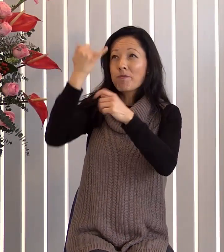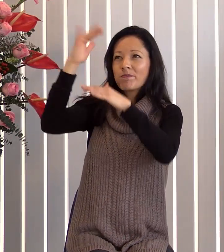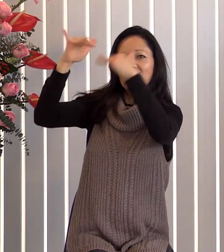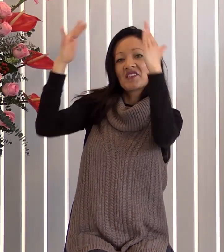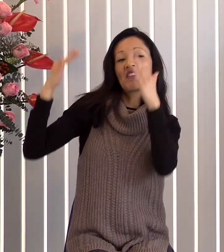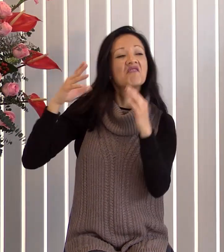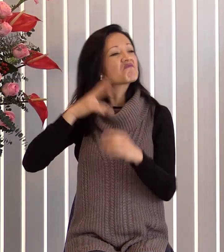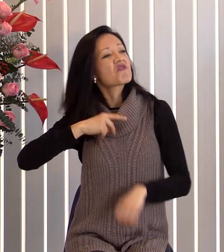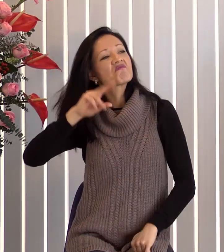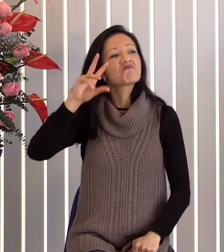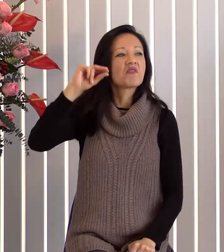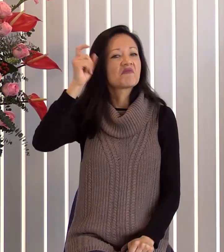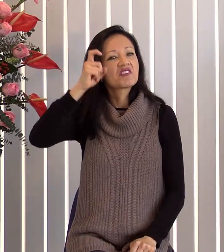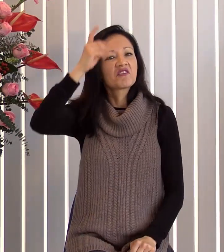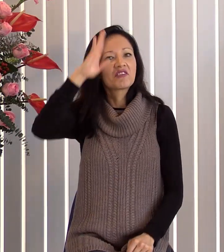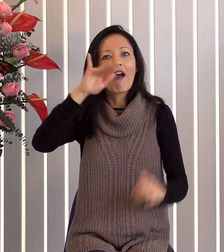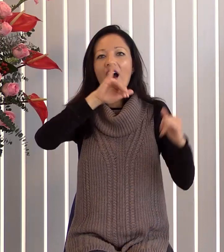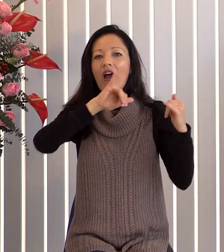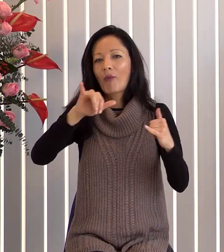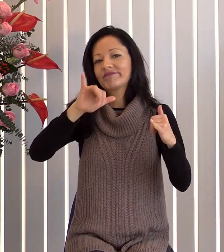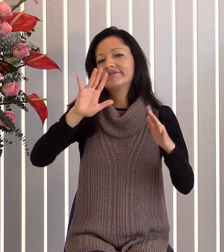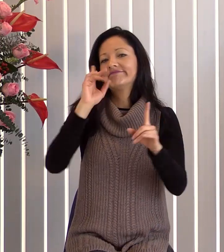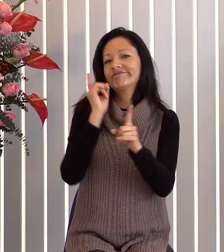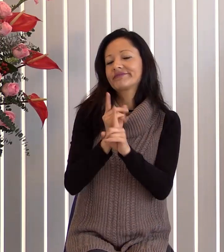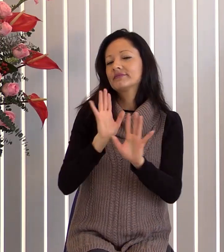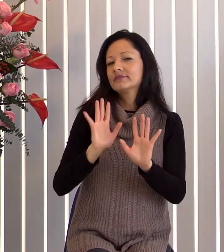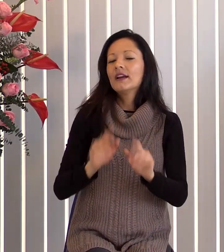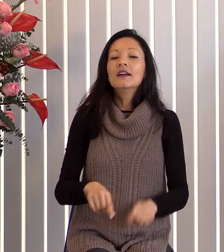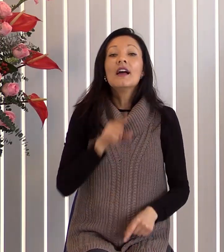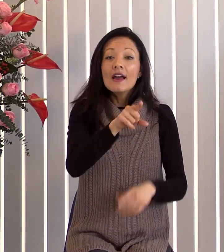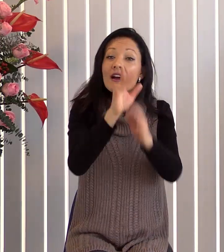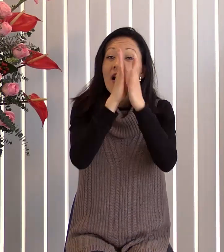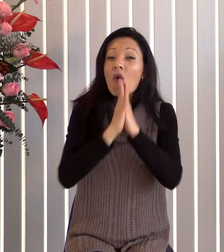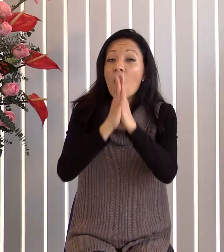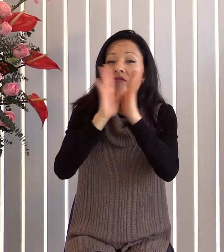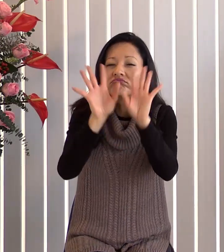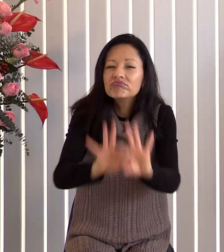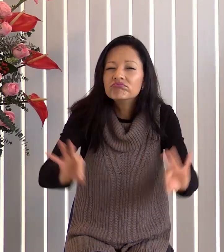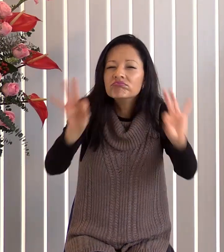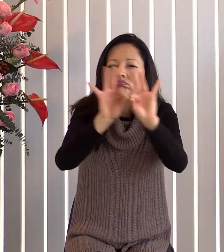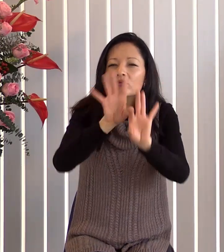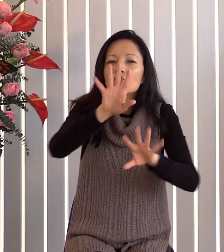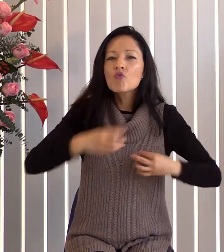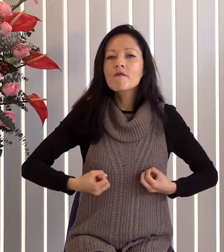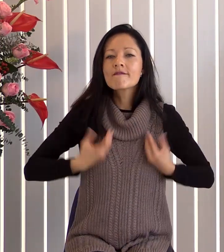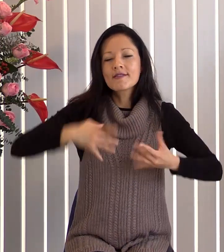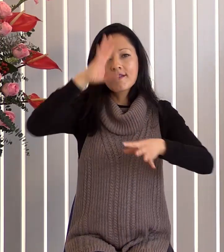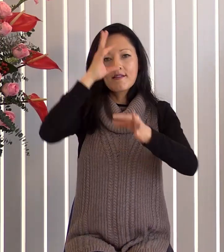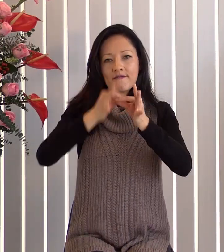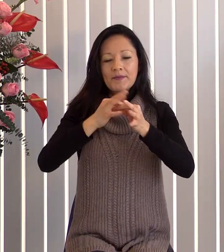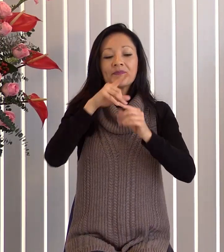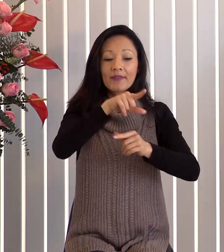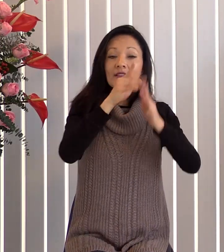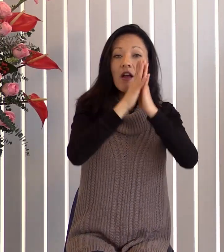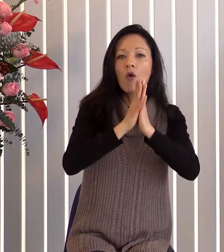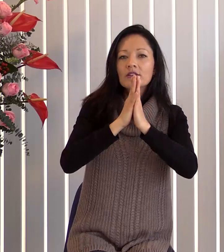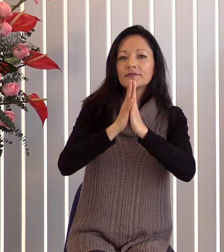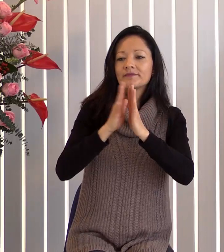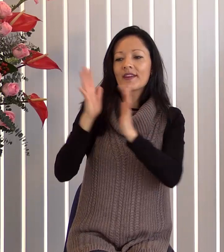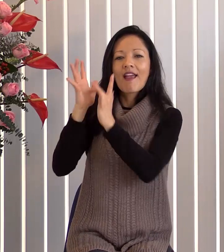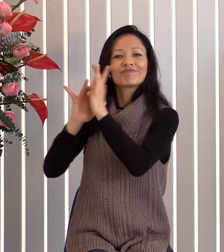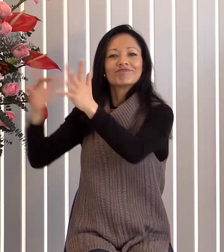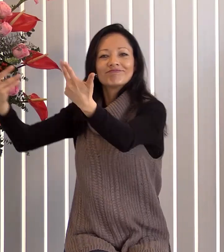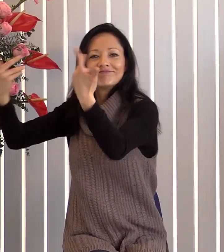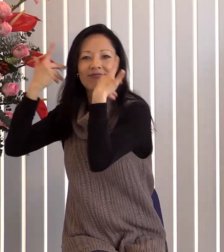Entonces, en esa oración que es tan importante en la vida de fe, nosotros tenemos la oración que Jesús nos